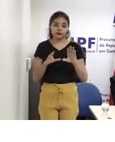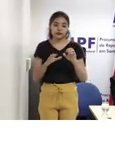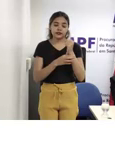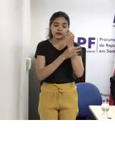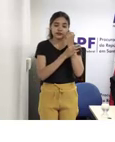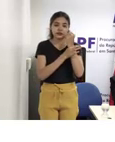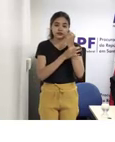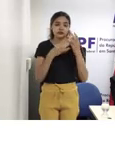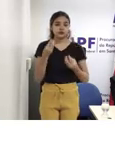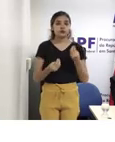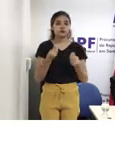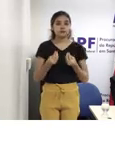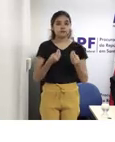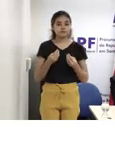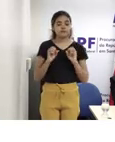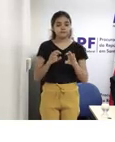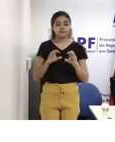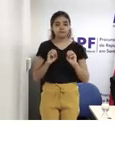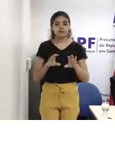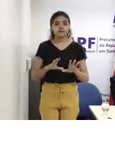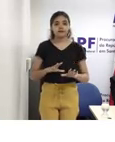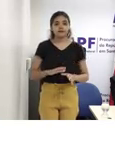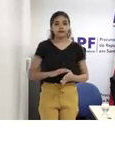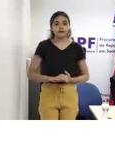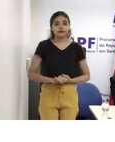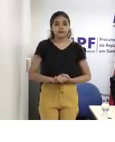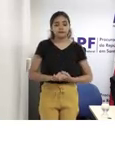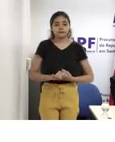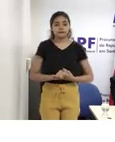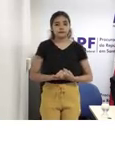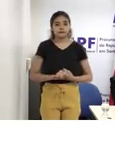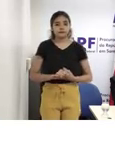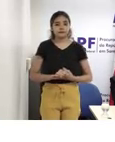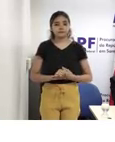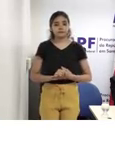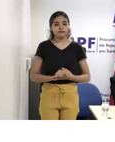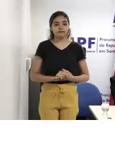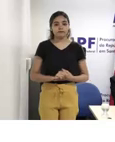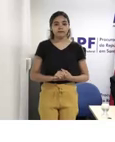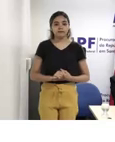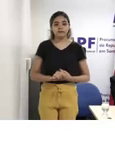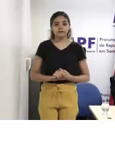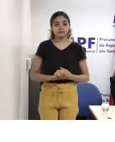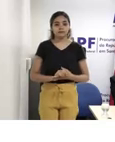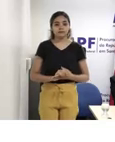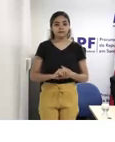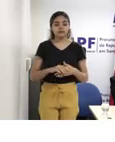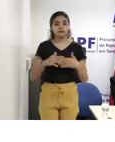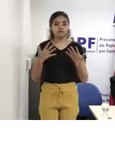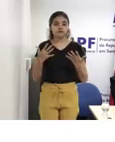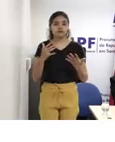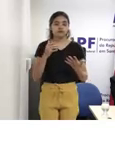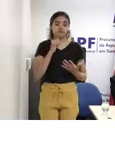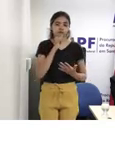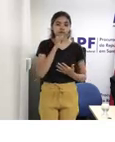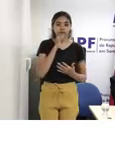informação qualificada a criança já tem que ser orientada por exemplo a não fazer rede social com perfil